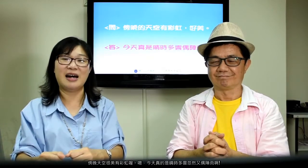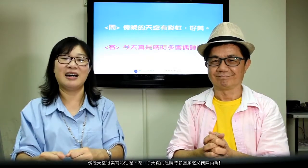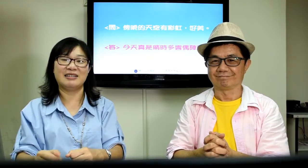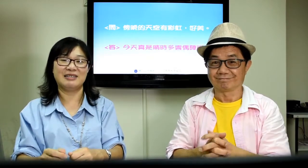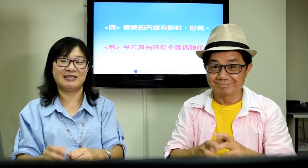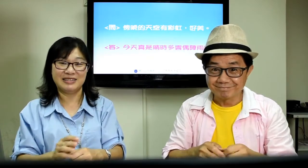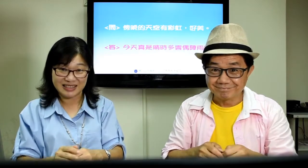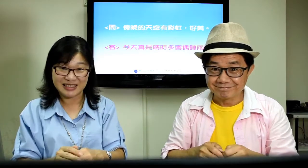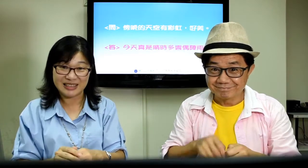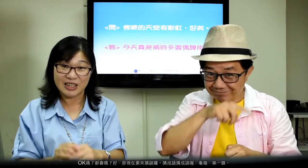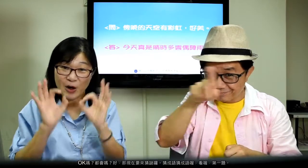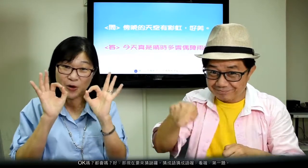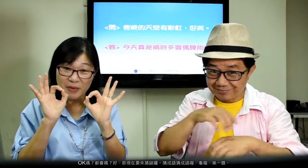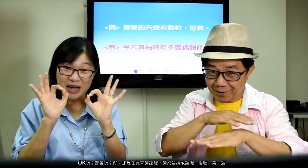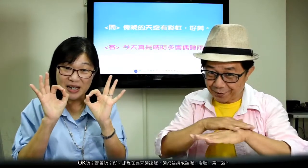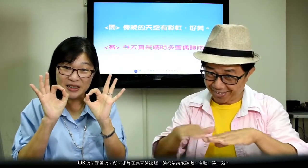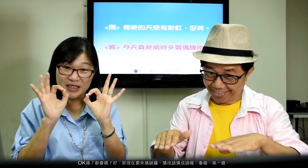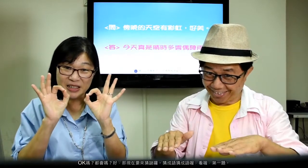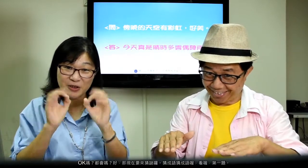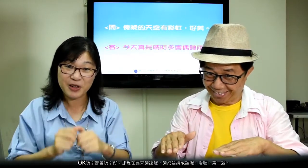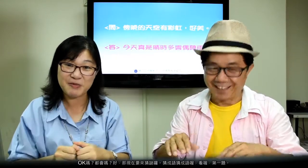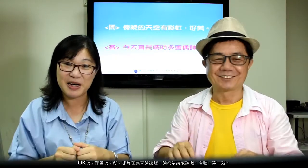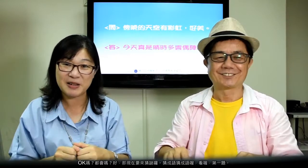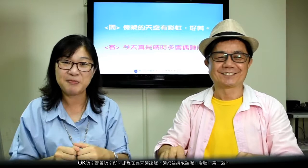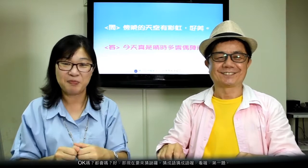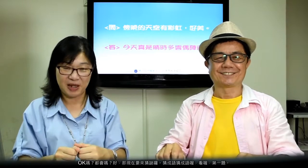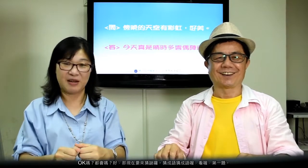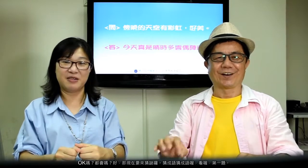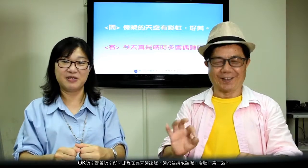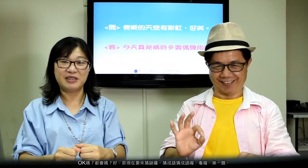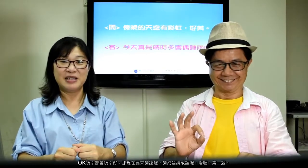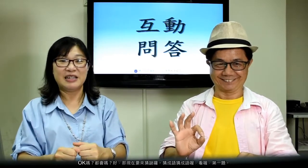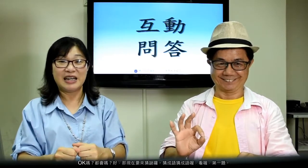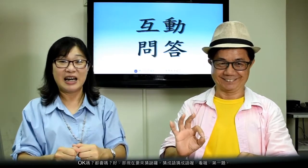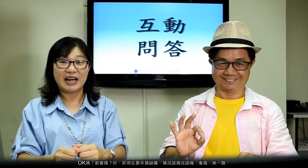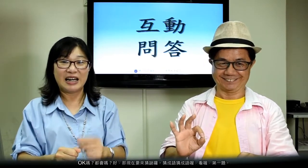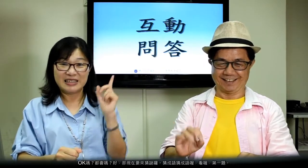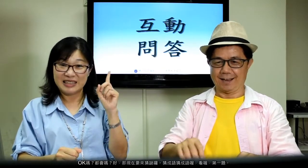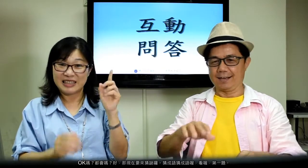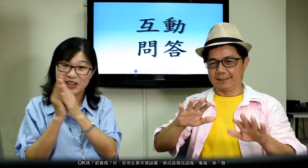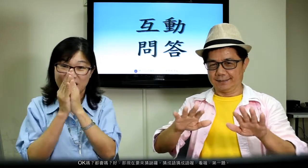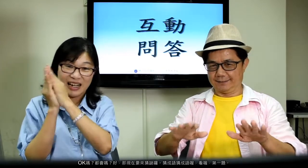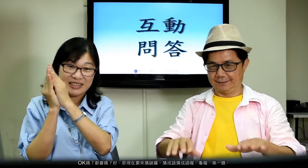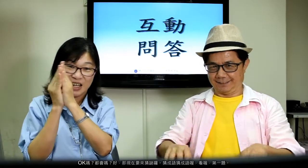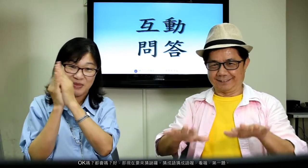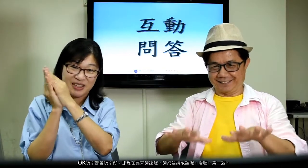是 OK 吗？都会吗？好， 那现在要来猜谜